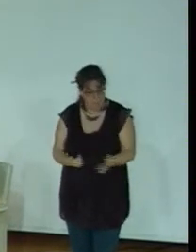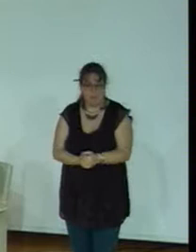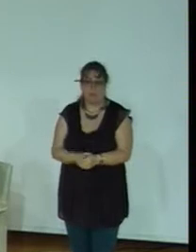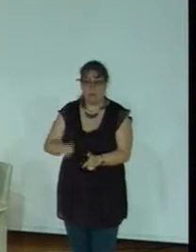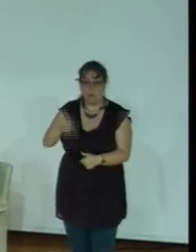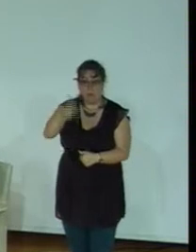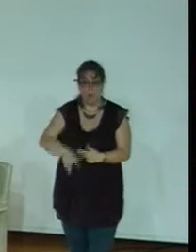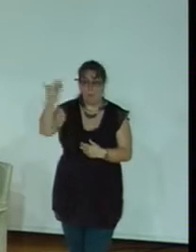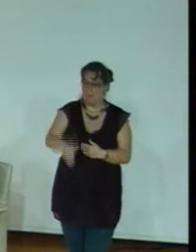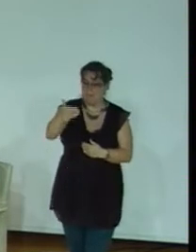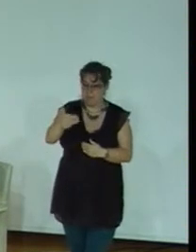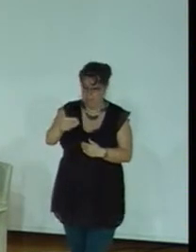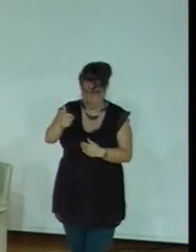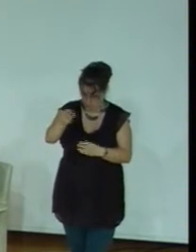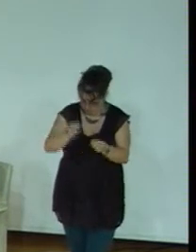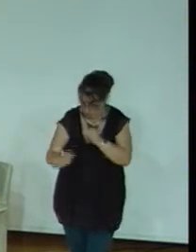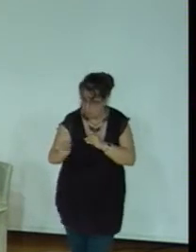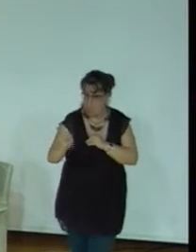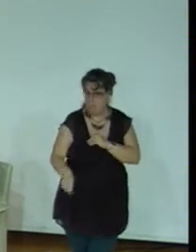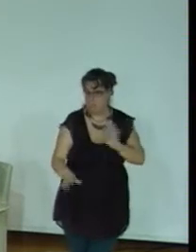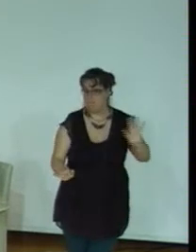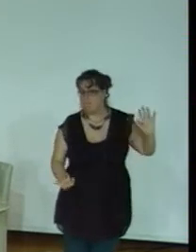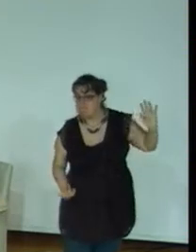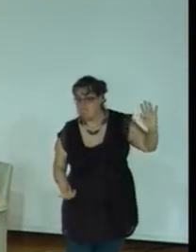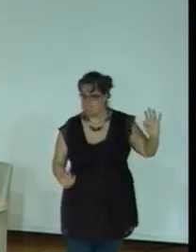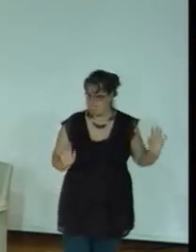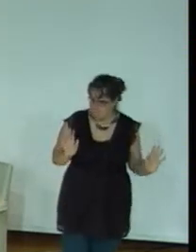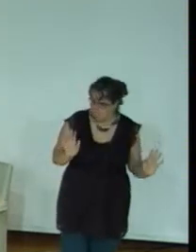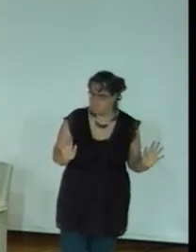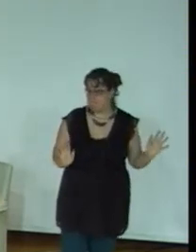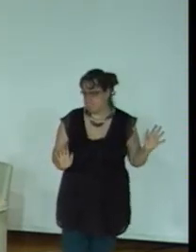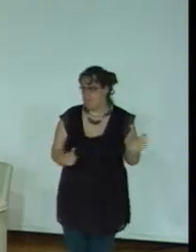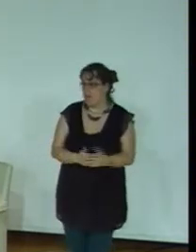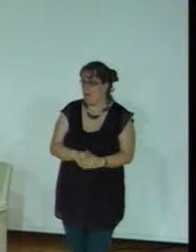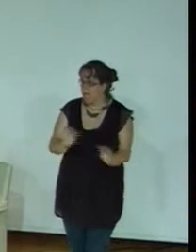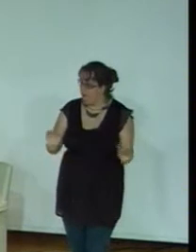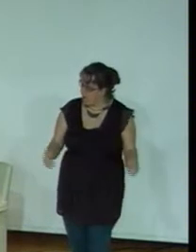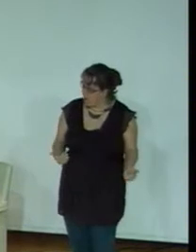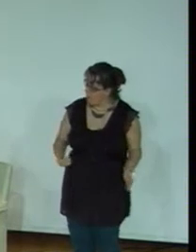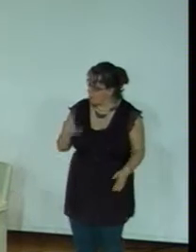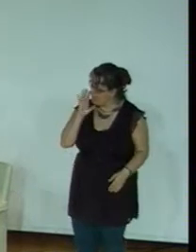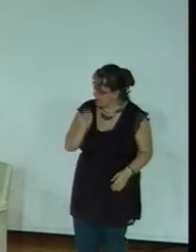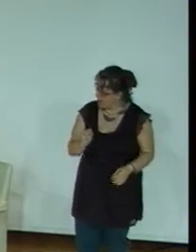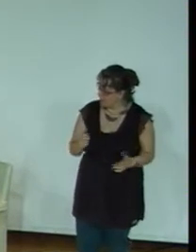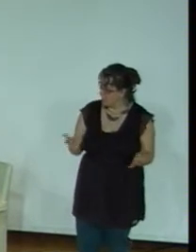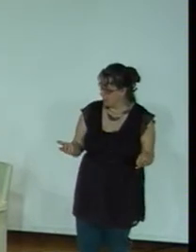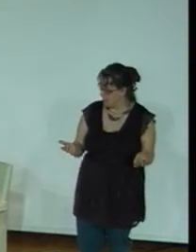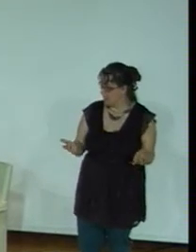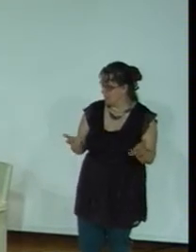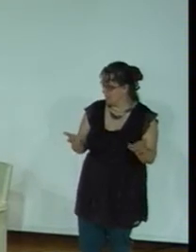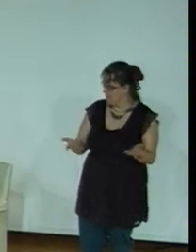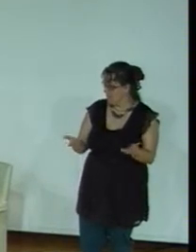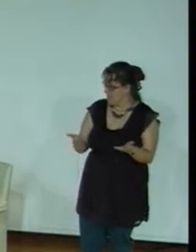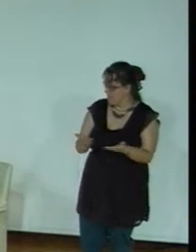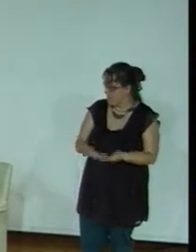c'est une inconnue aussi. Elle pourrait l'être de la même manière. Mais on voit un certain nombre de mesures gravement